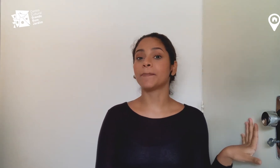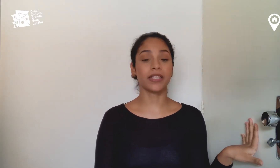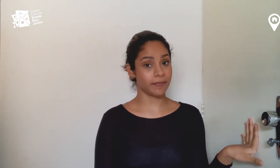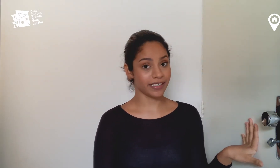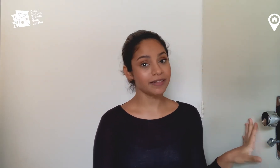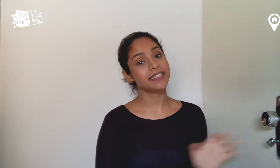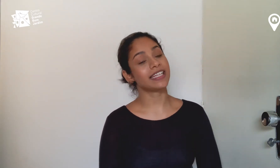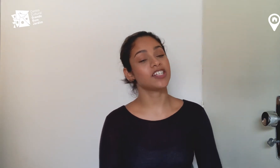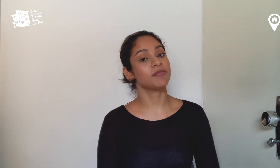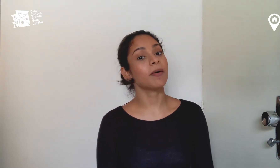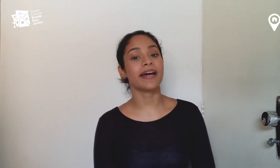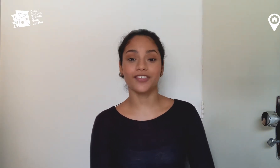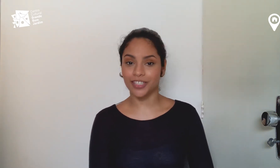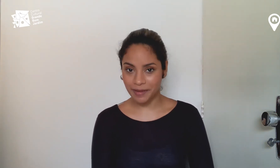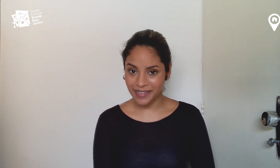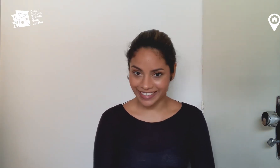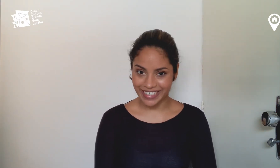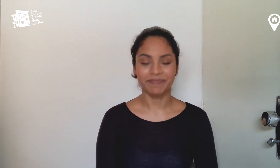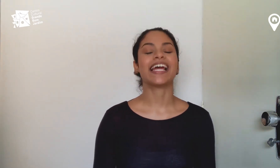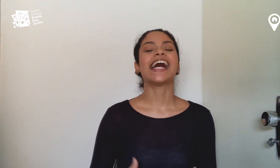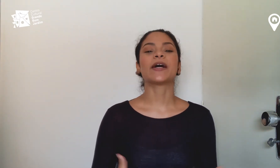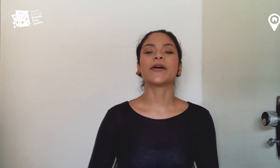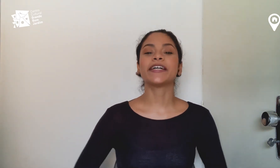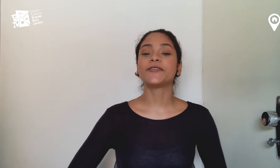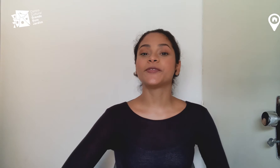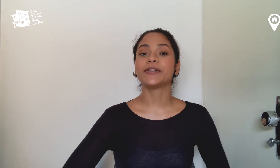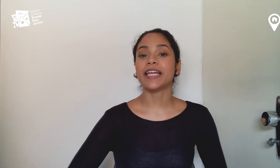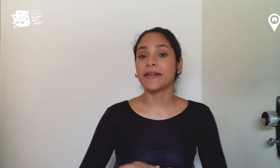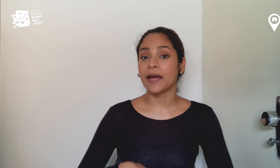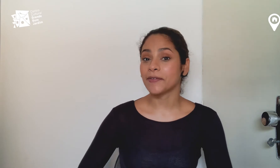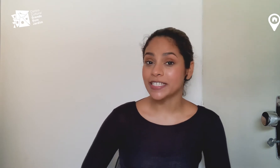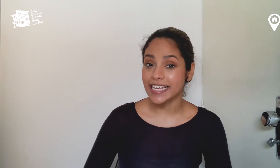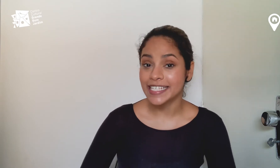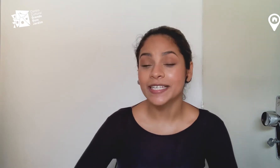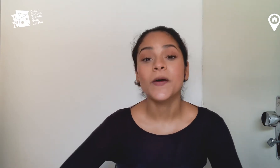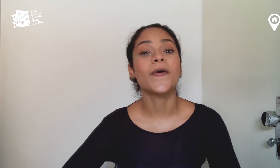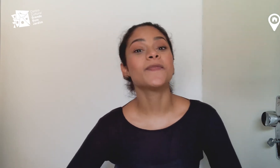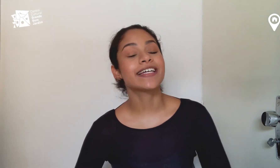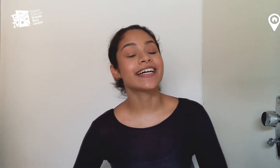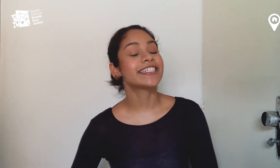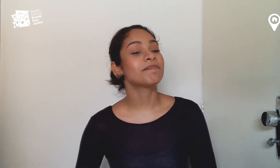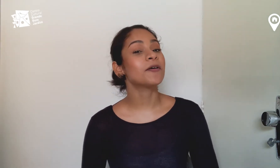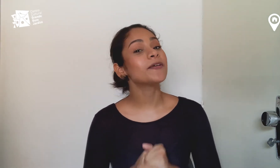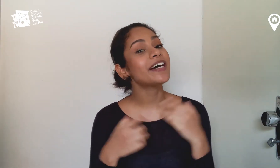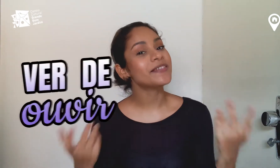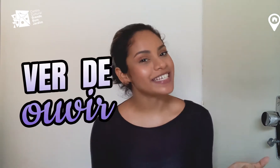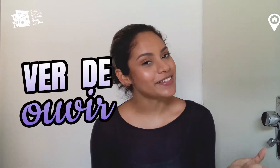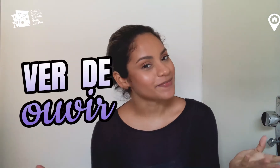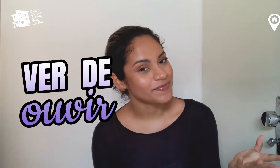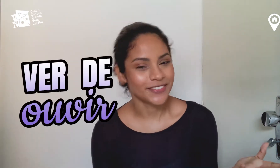porta branca e atrás de mim uma parede também branca. Agora eu vou interpretar para vocês uma música que chama O Leãozinho, do